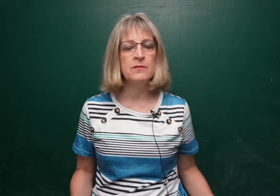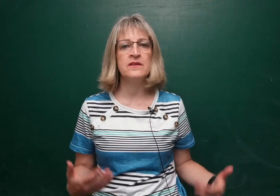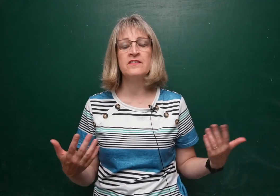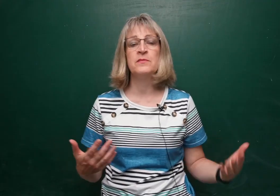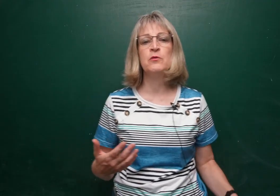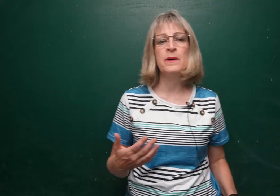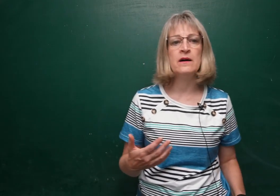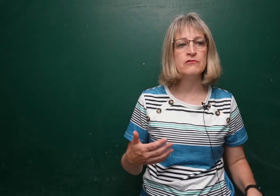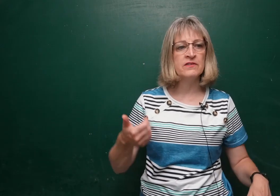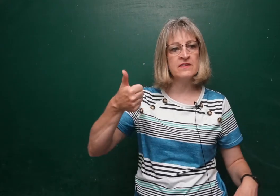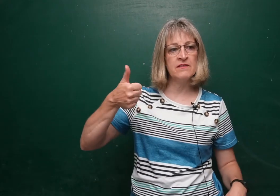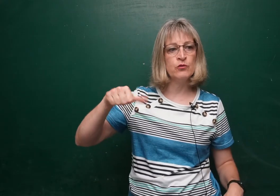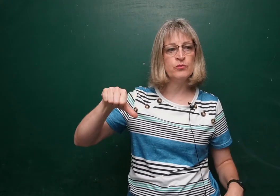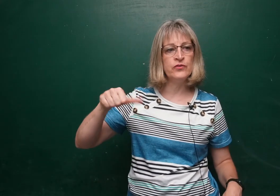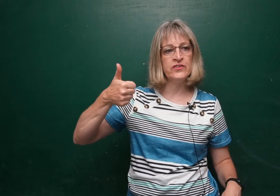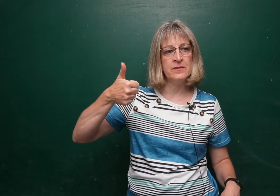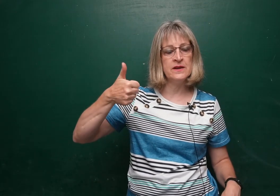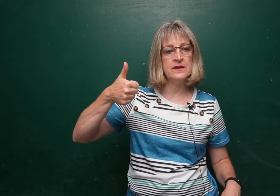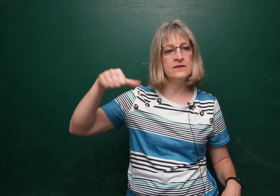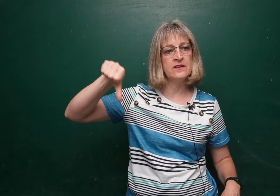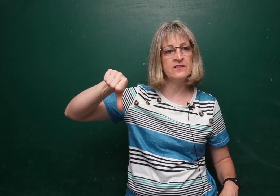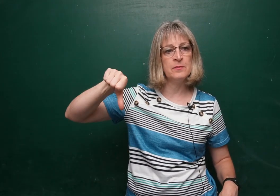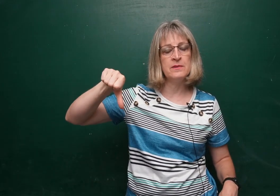si c'est bien ou pas. Hein. Vous faites ça avec le pouce si c'est bien et ça si c'est pas bien. Hein.